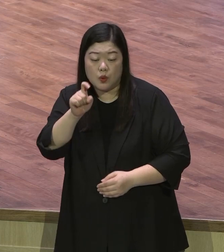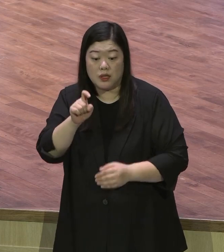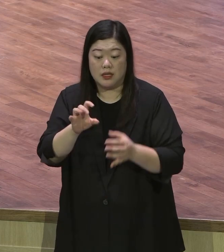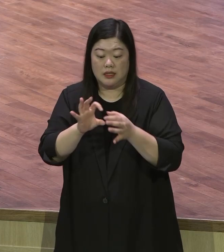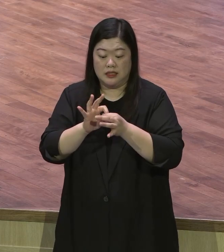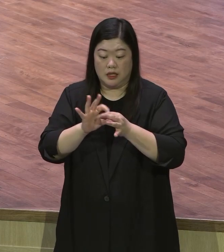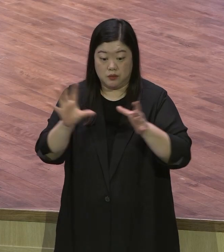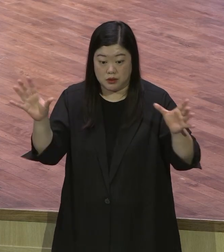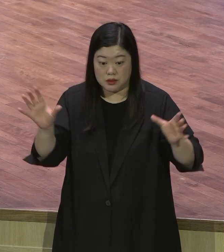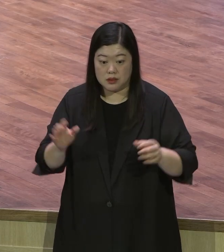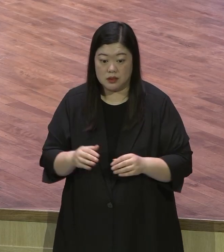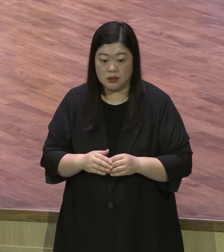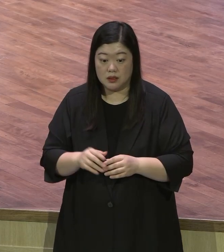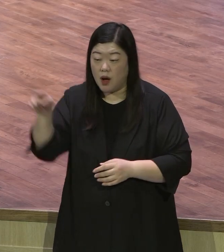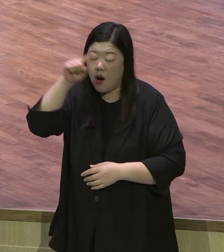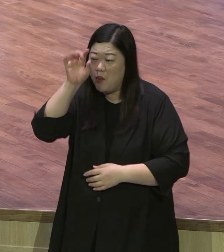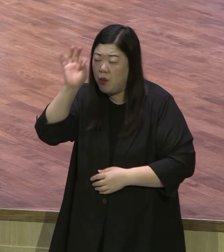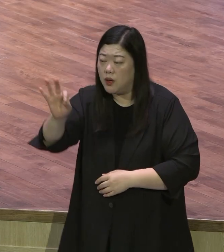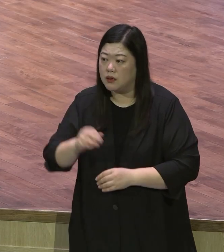이렇게 튀어나온 사람이 별로 없어요.